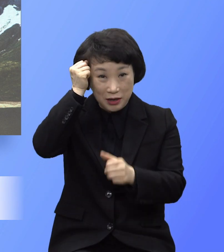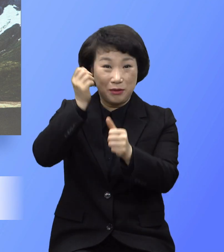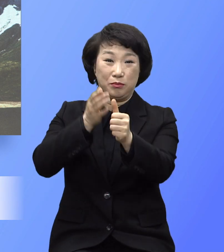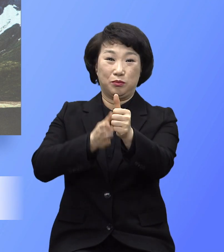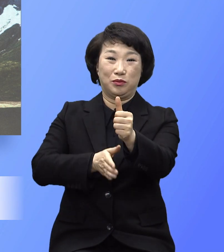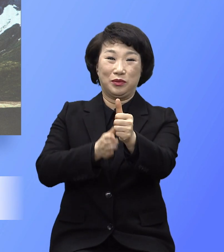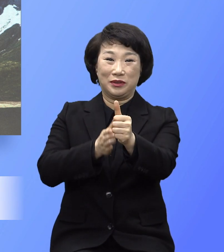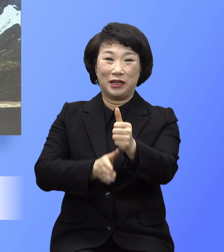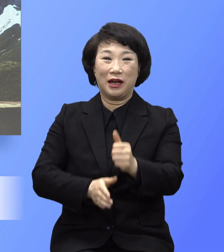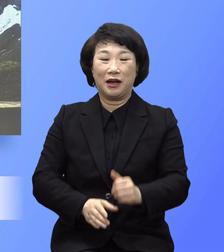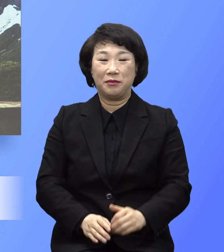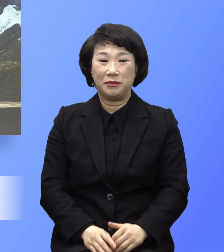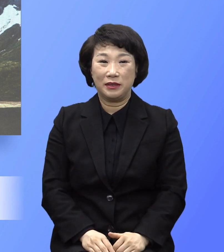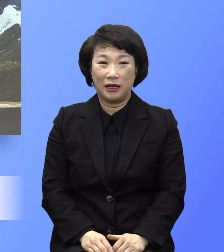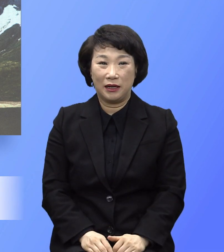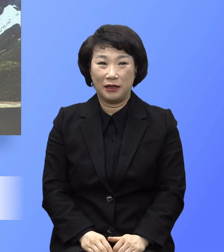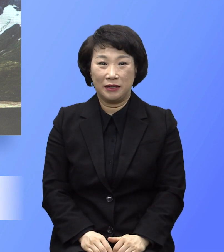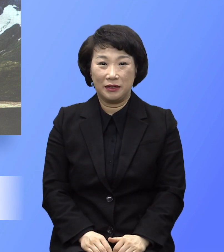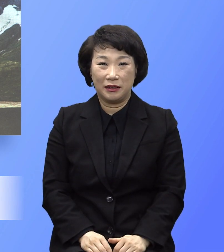안 됩니다.